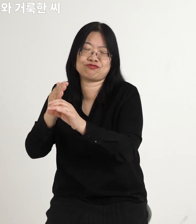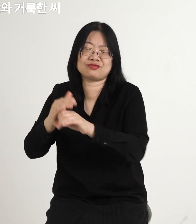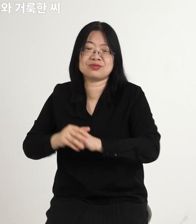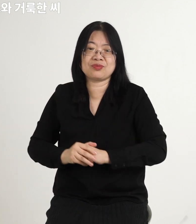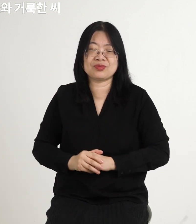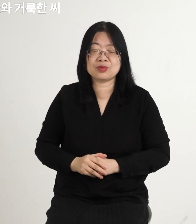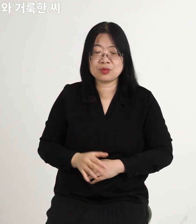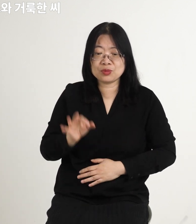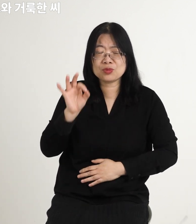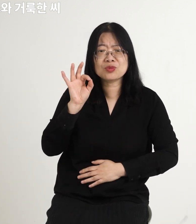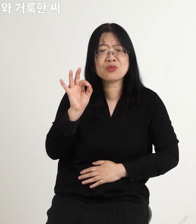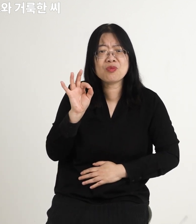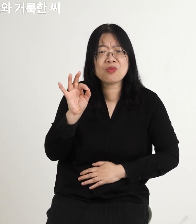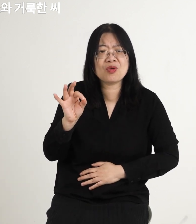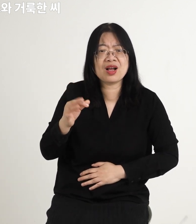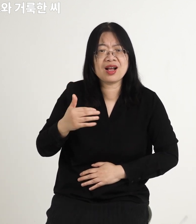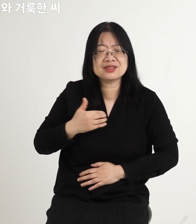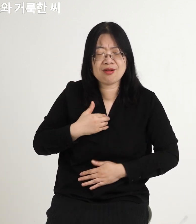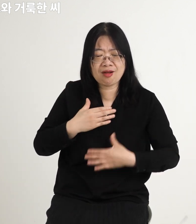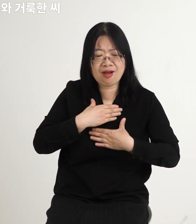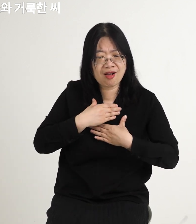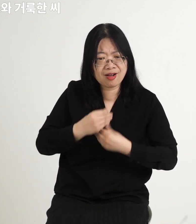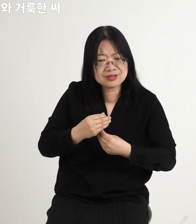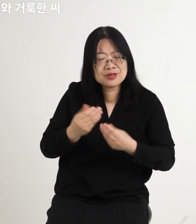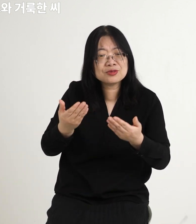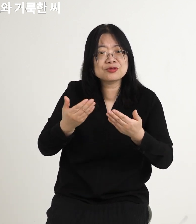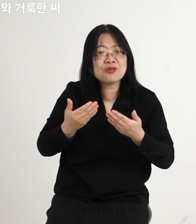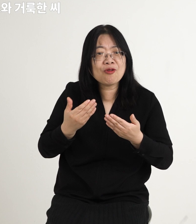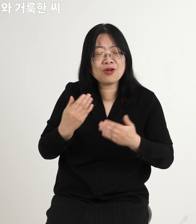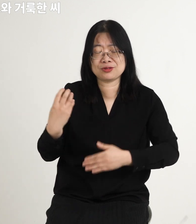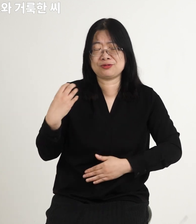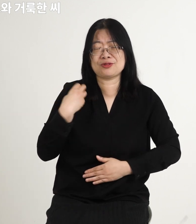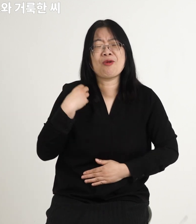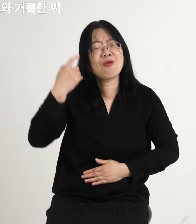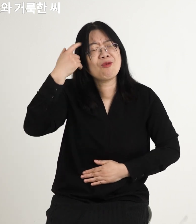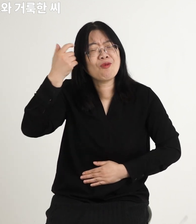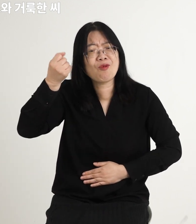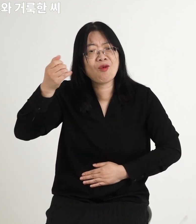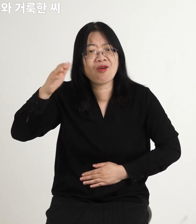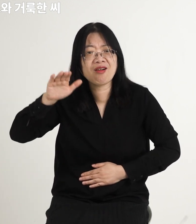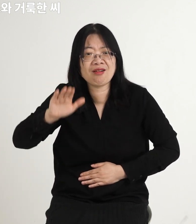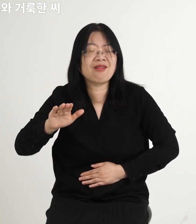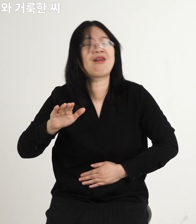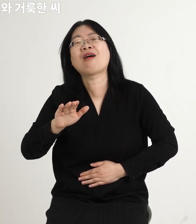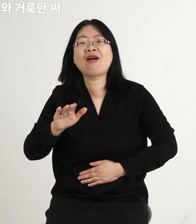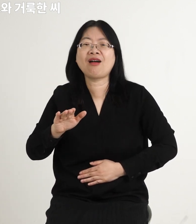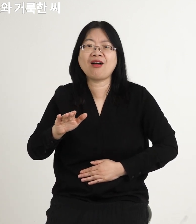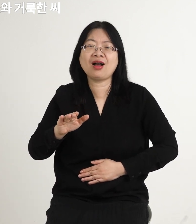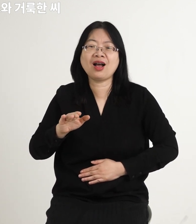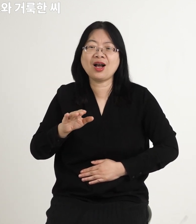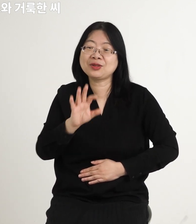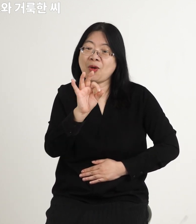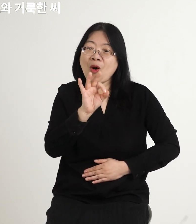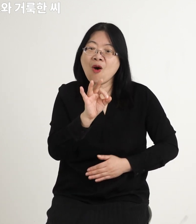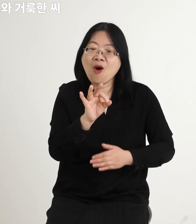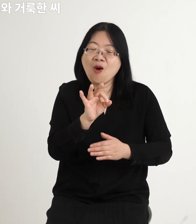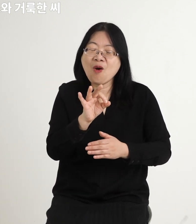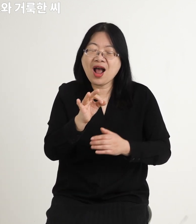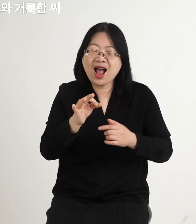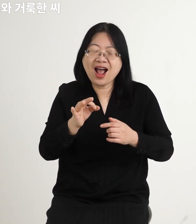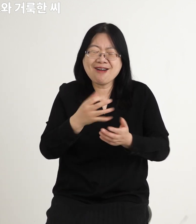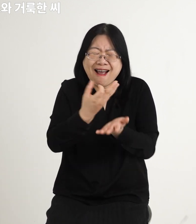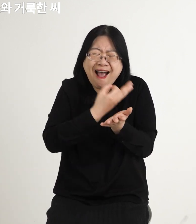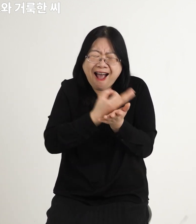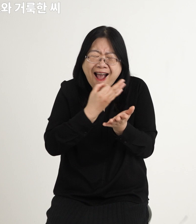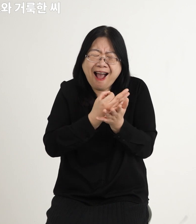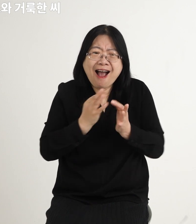돈이 나를 안전하게 만들고 책임질 줄 알았는데 이거다 하고 잡아봤더니 그것도